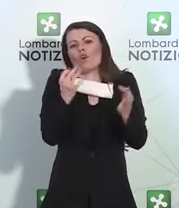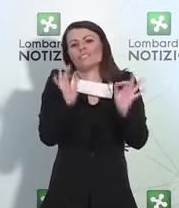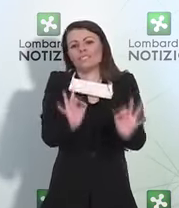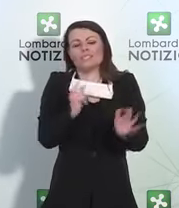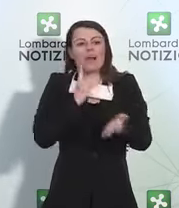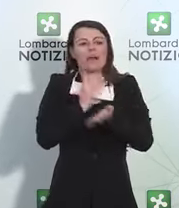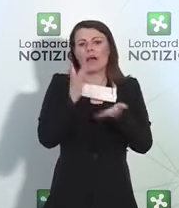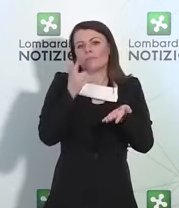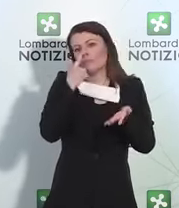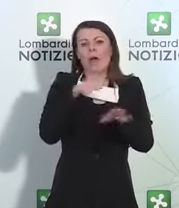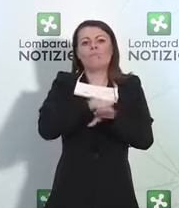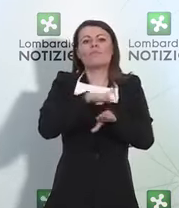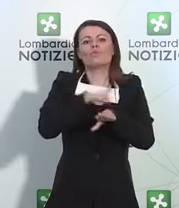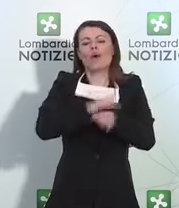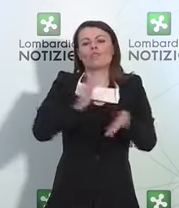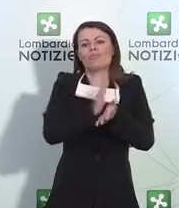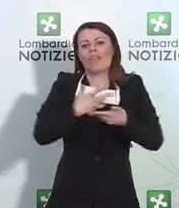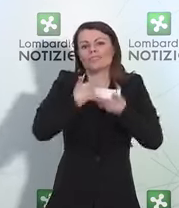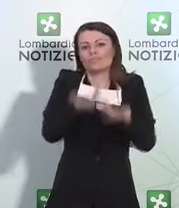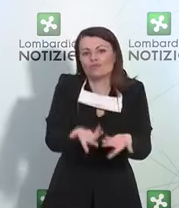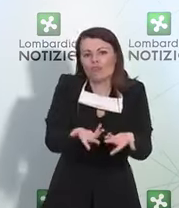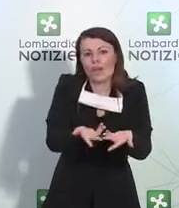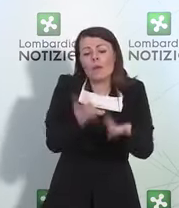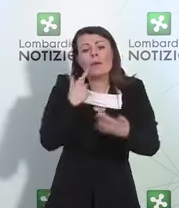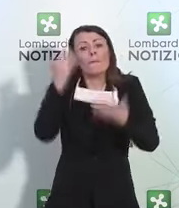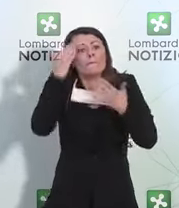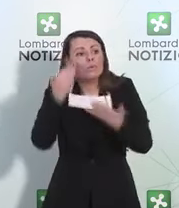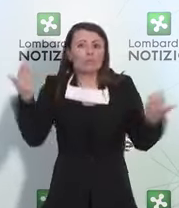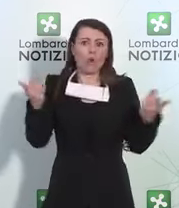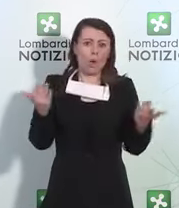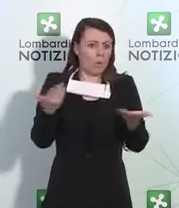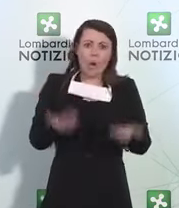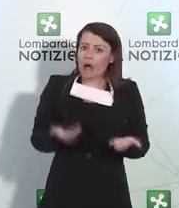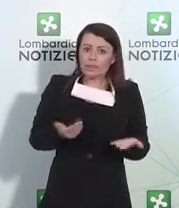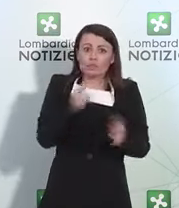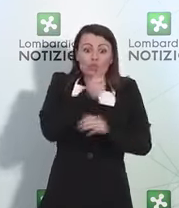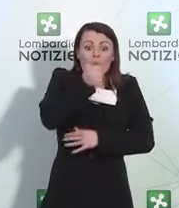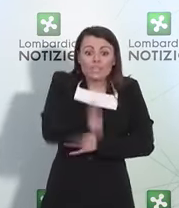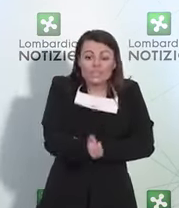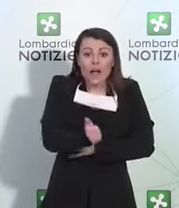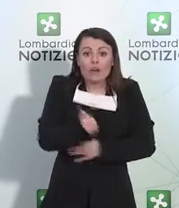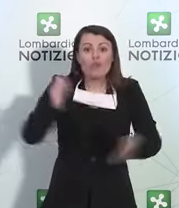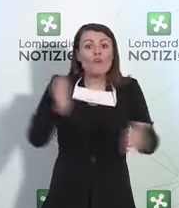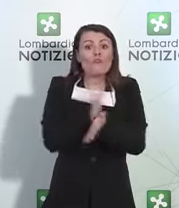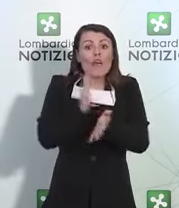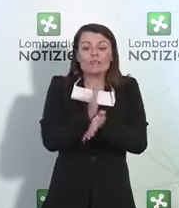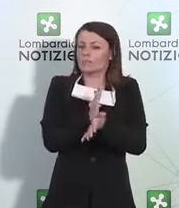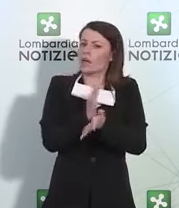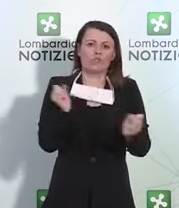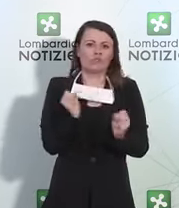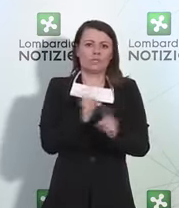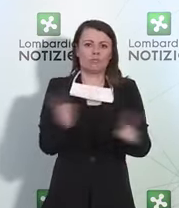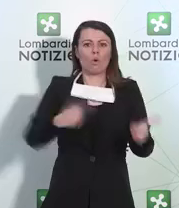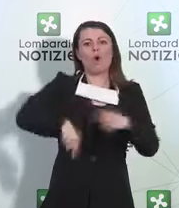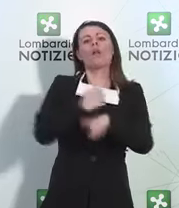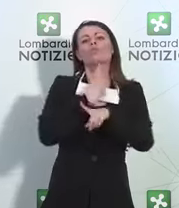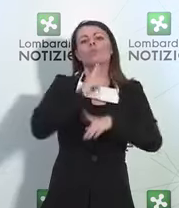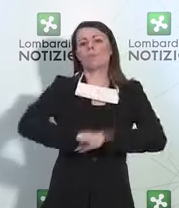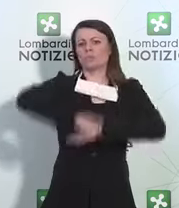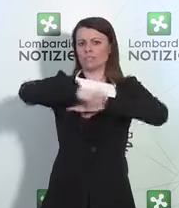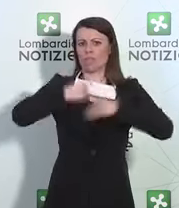ea girare purtroppo non si può fare quest'anno bisognerà essere un po severi